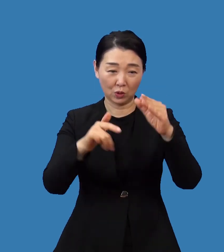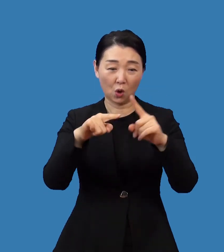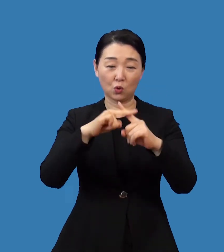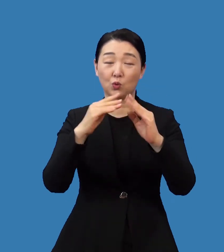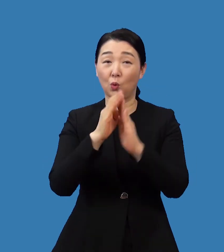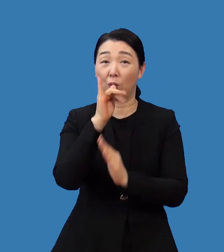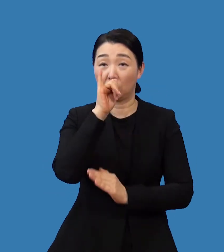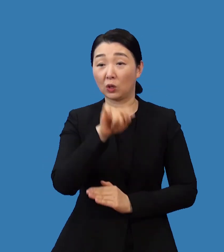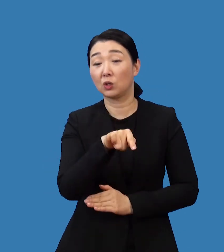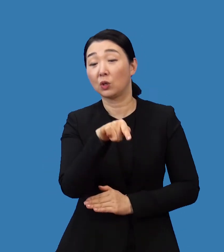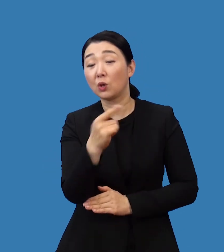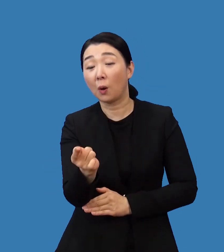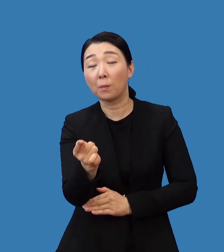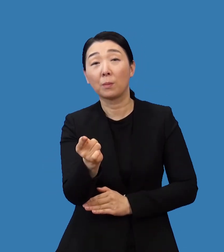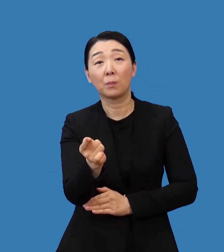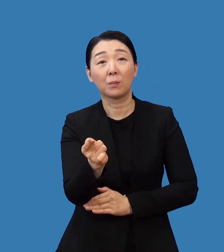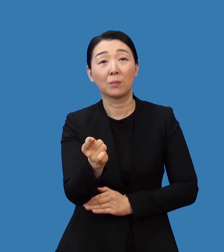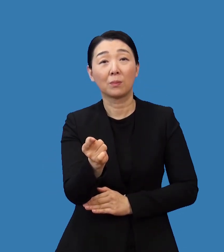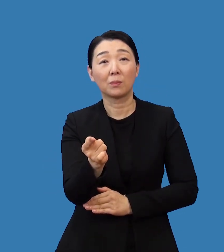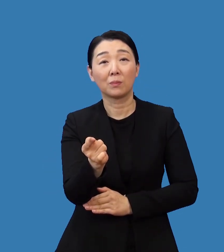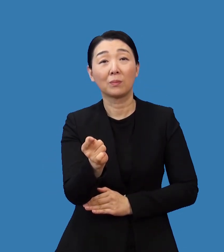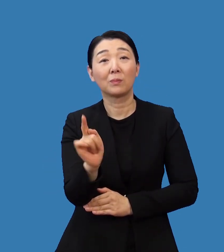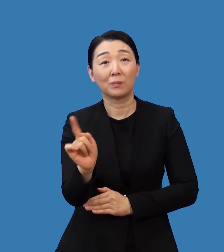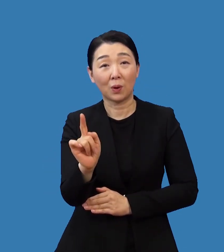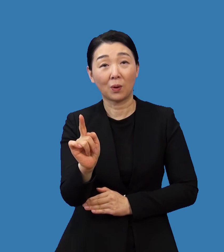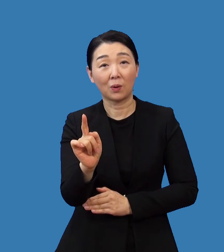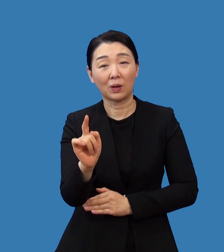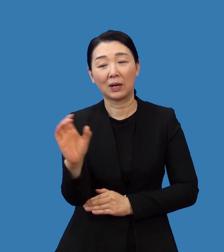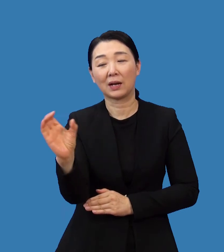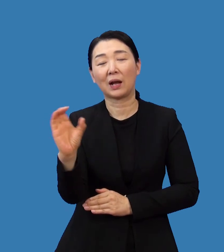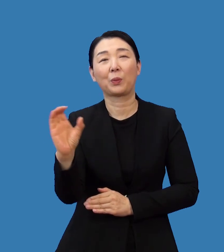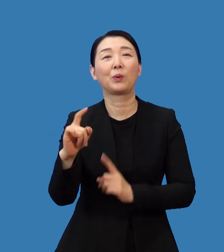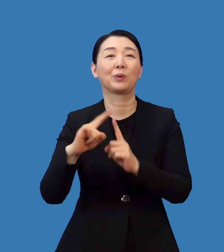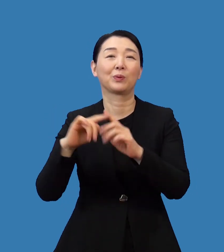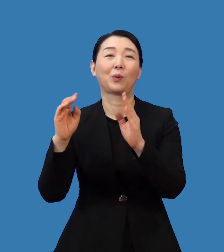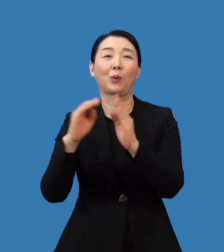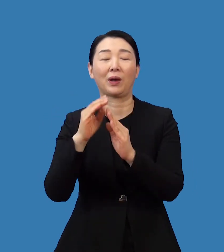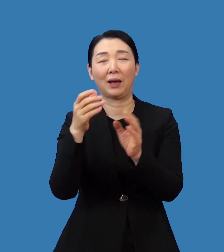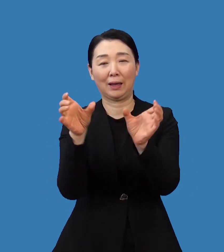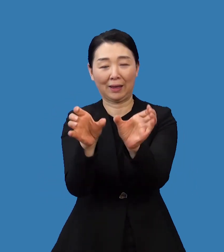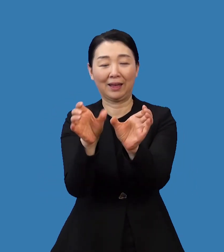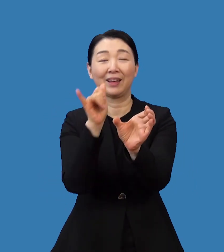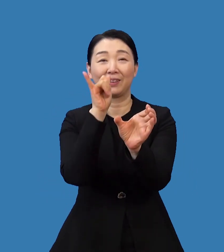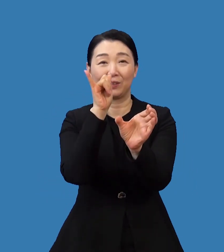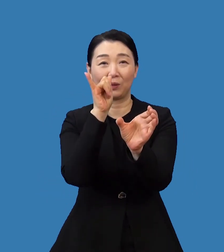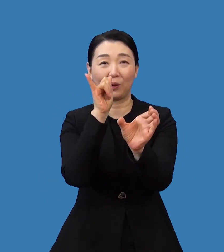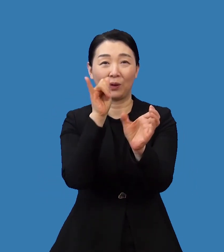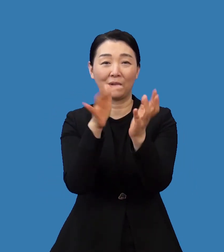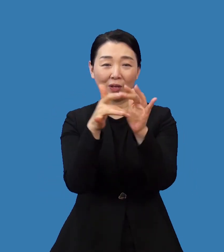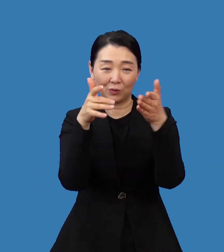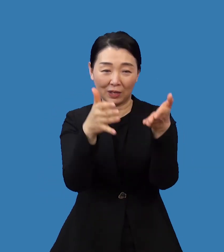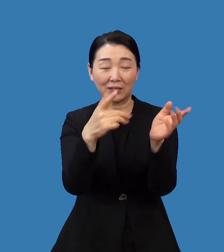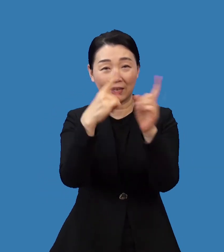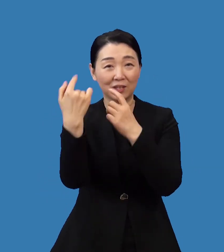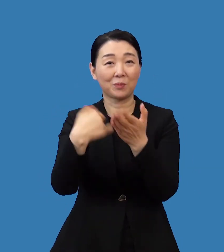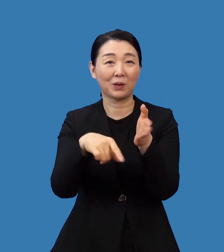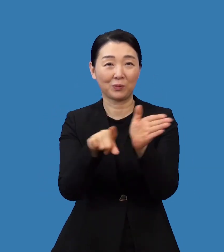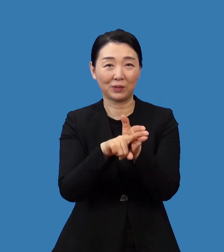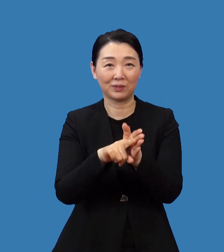근데 바로 그 옆에는 또 가톨릭 교회가 나란히 붙어 있습니다. 예수 탄생을 기념하기